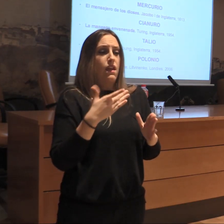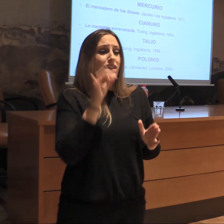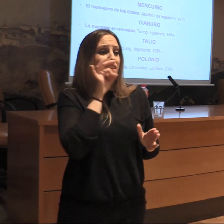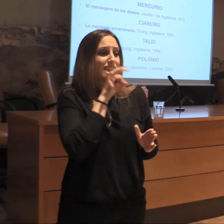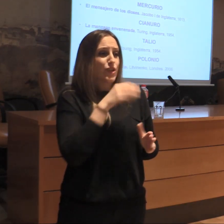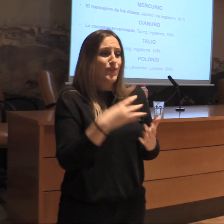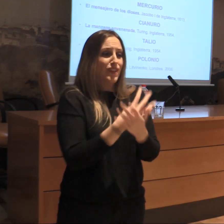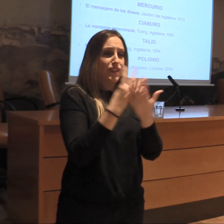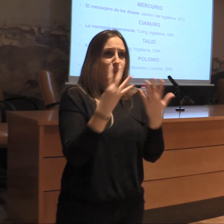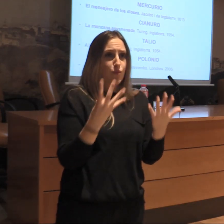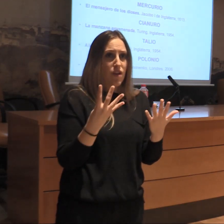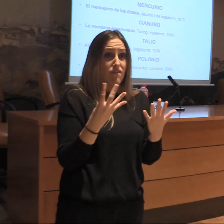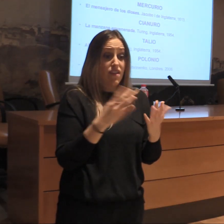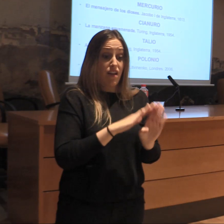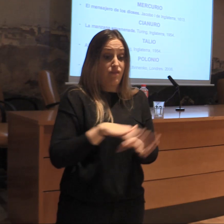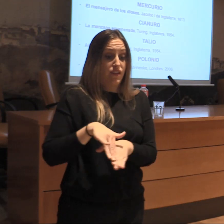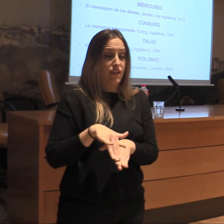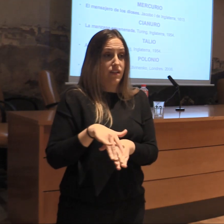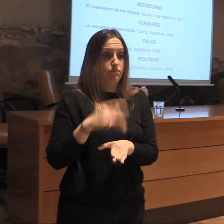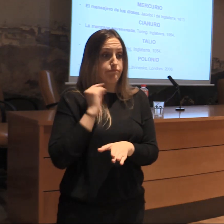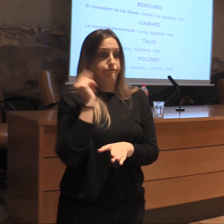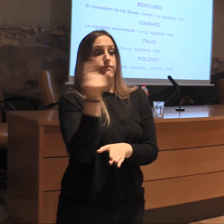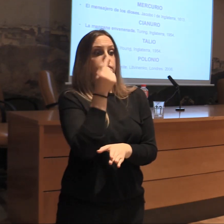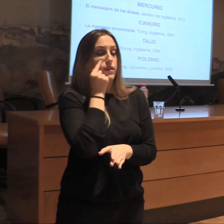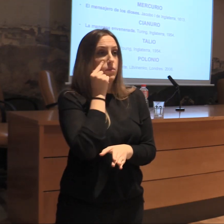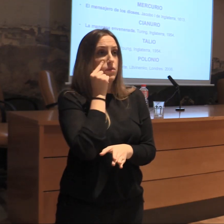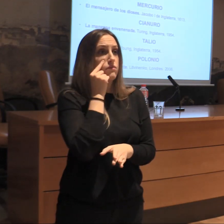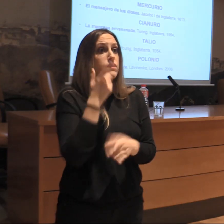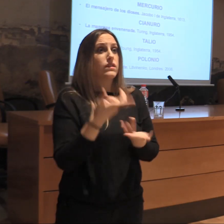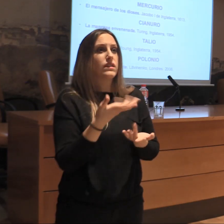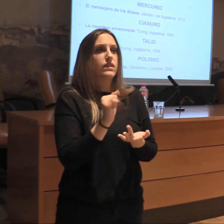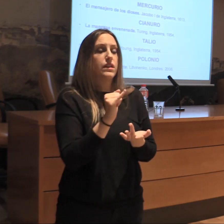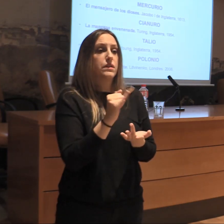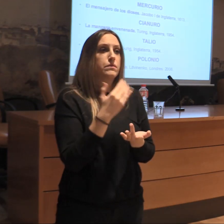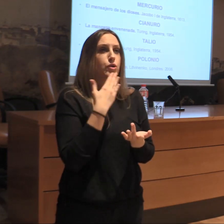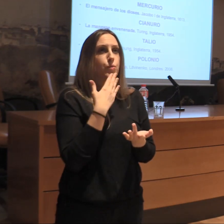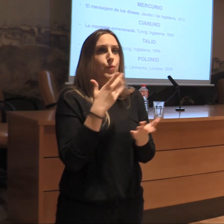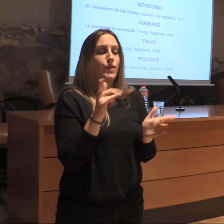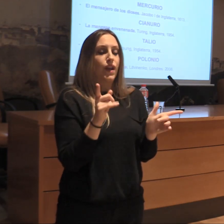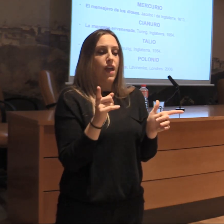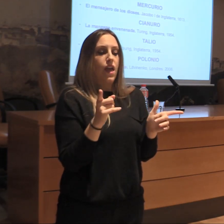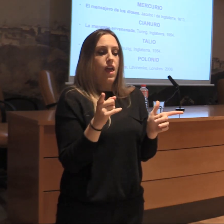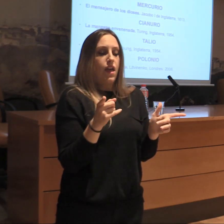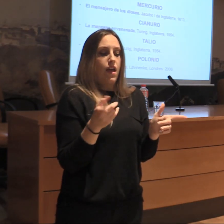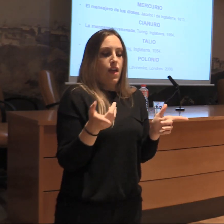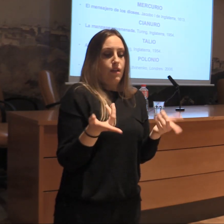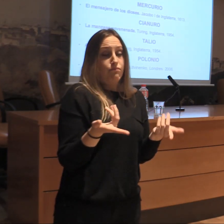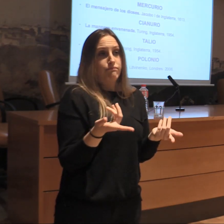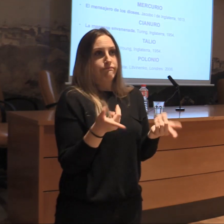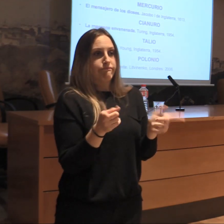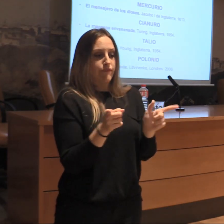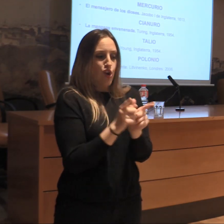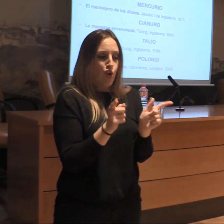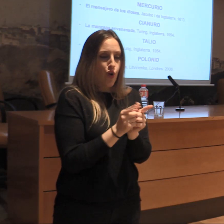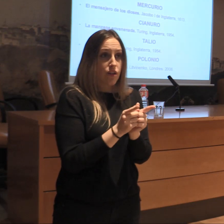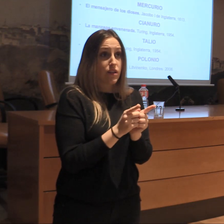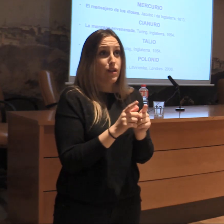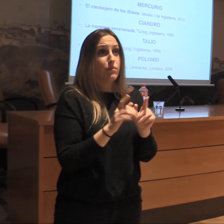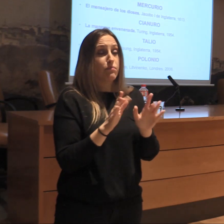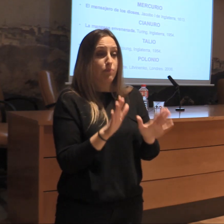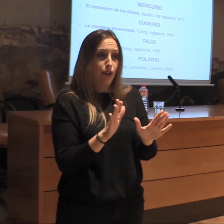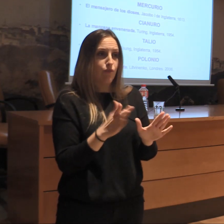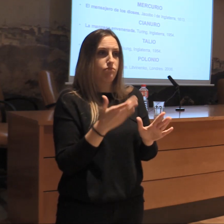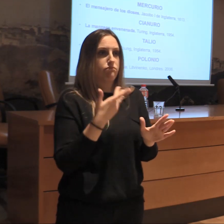siglo XIX y que tiene una corta pero muy brillante o muy eficiente carrera